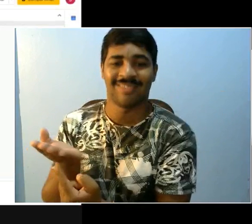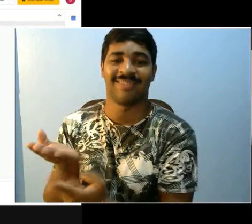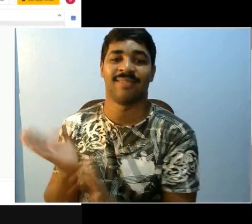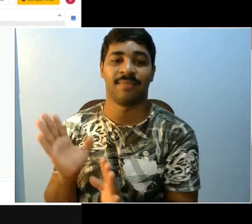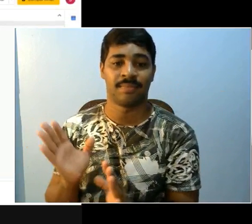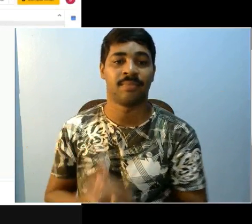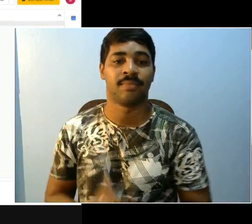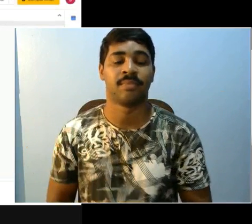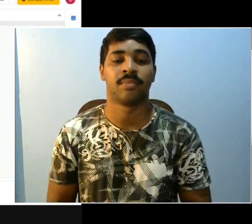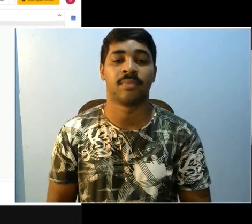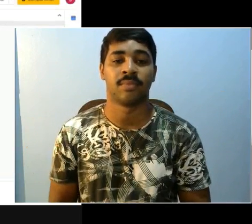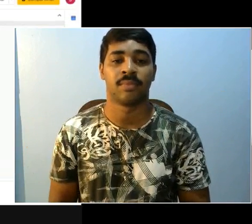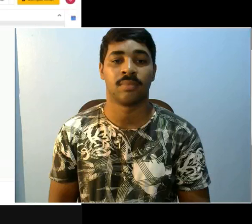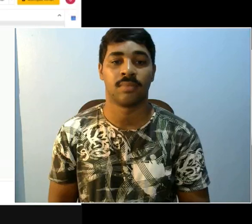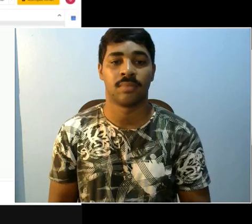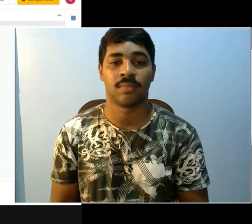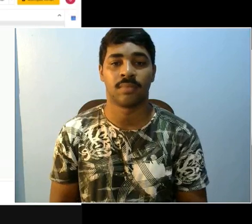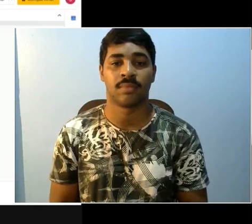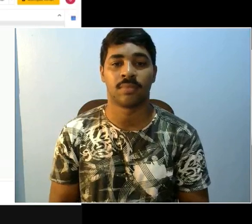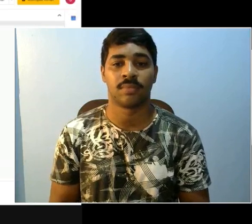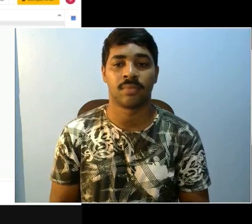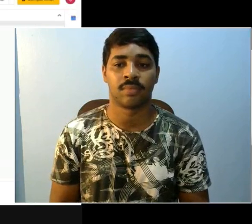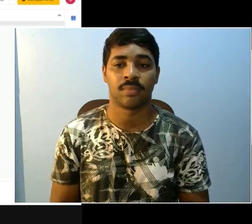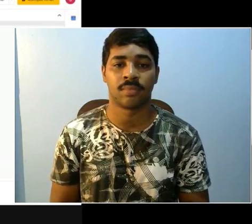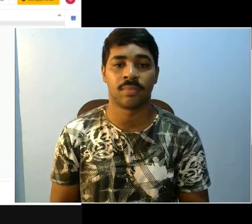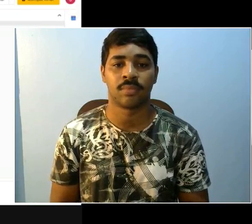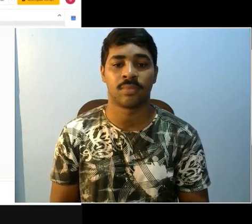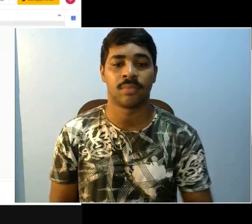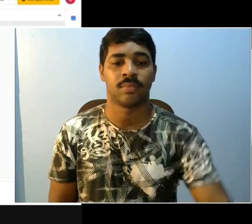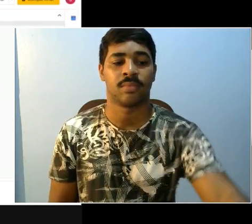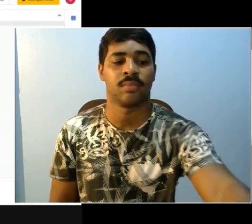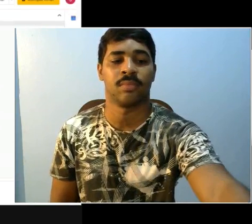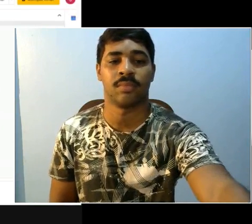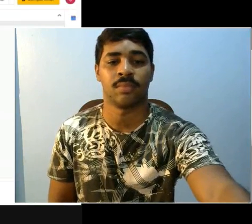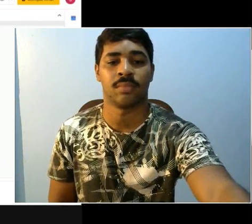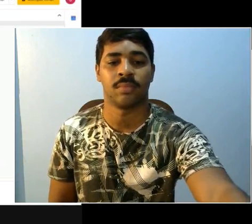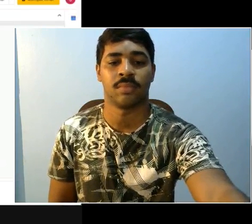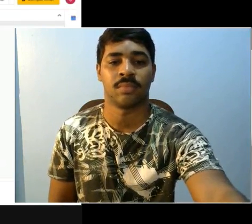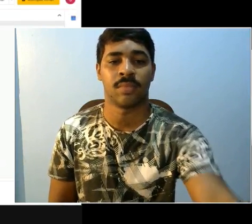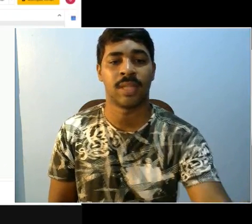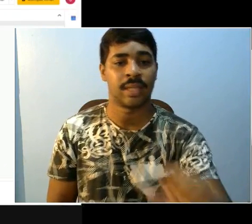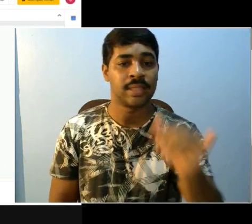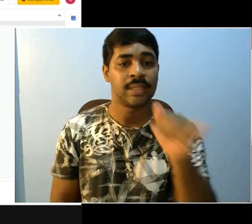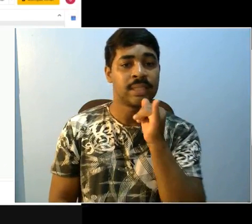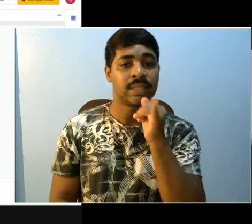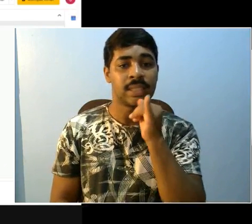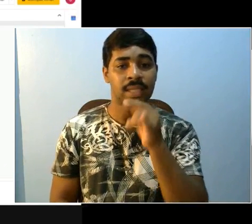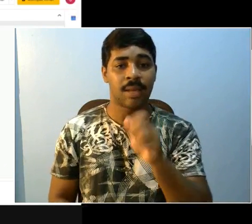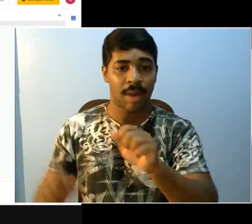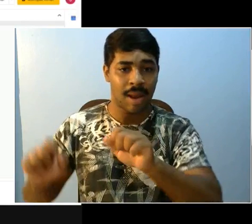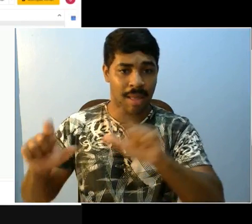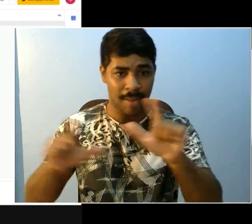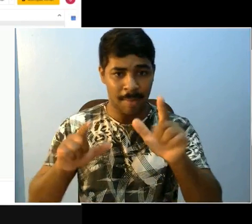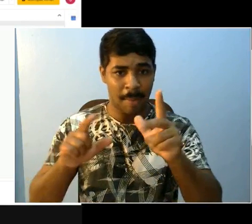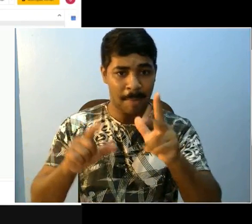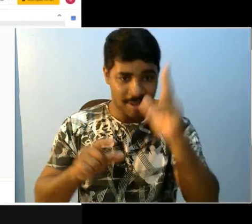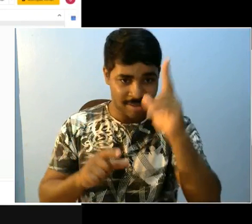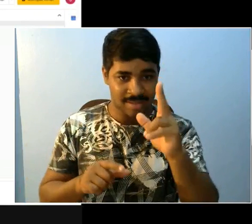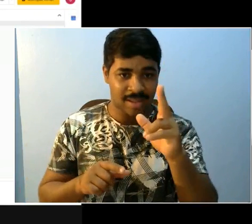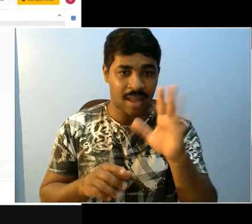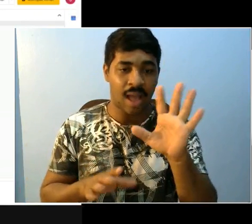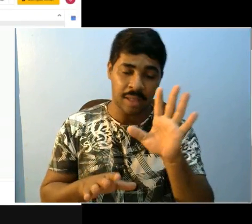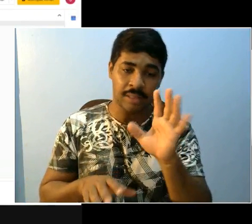Depois você termina aí. Ei, pode ser que encerre a transmissão, a gente marca para um outro dia, tá? Só essa última questão. Mas assim, é